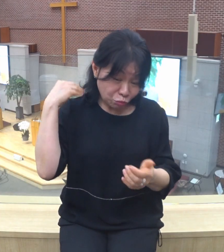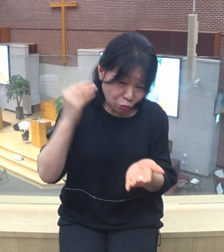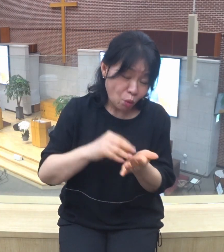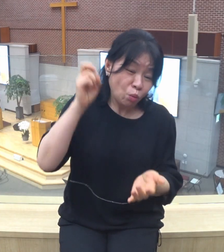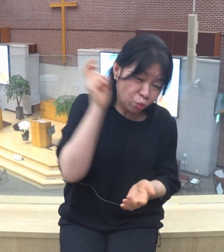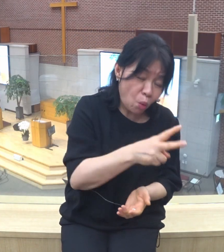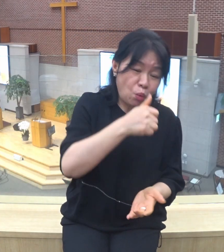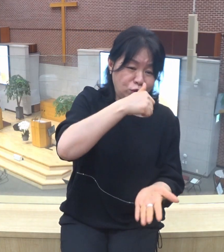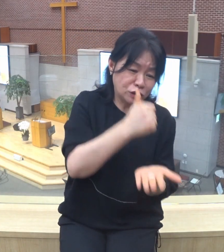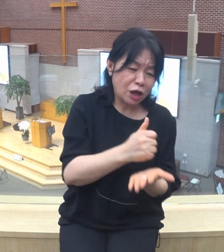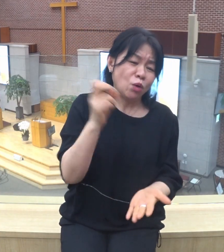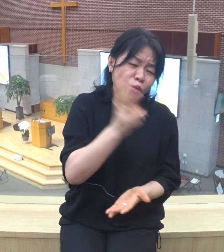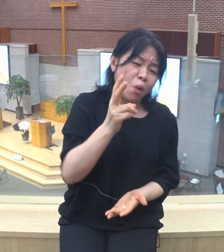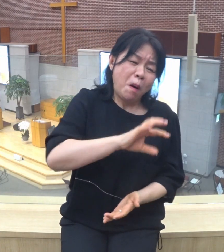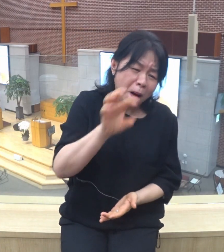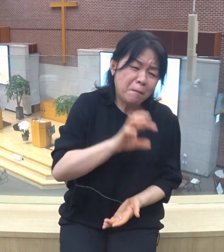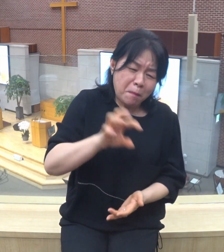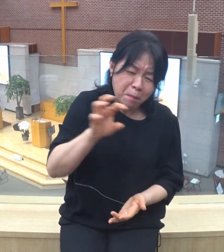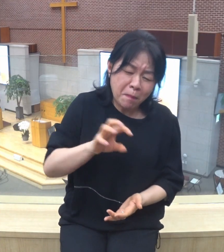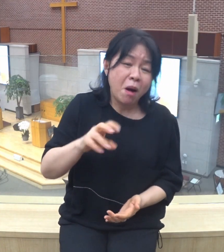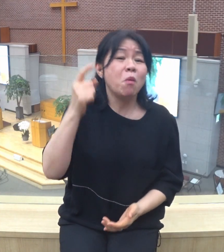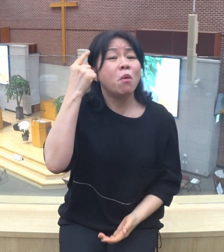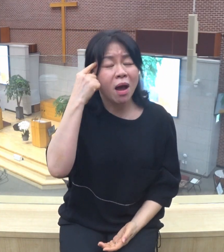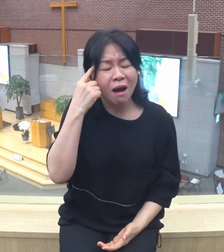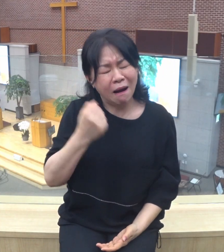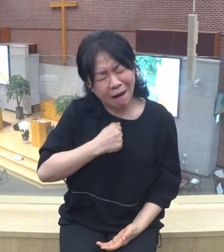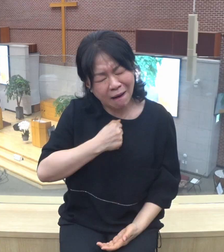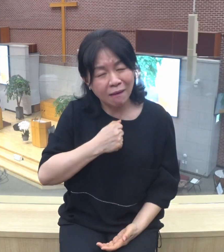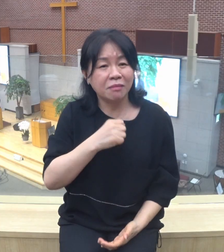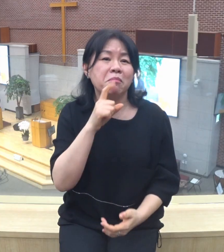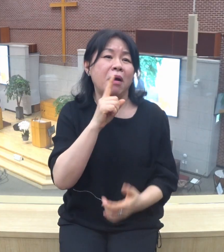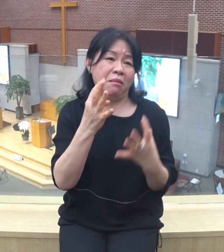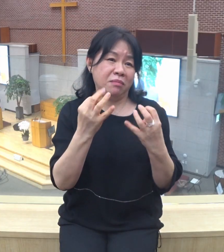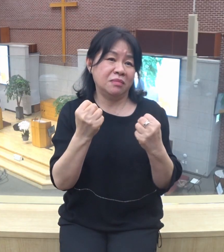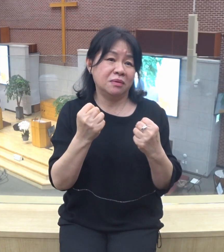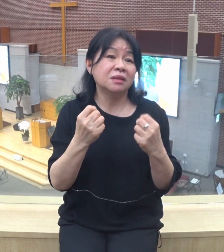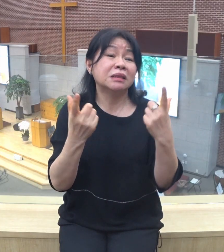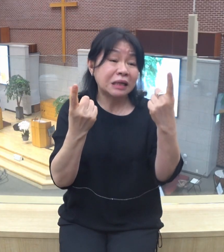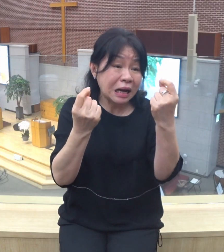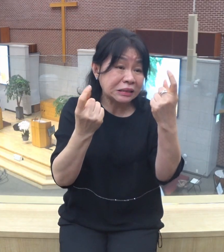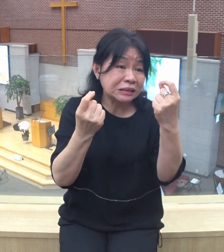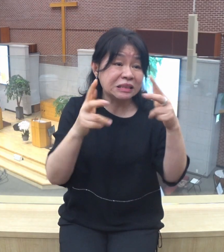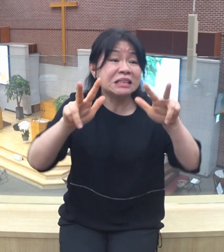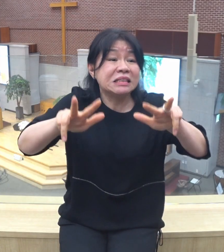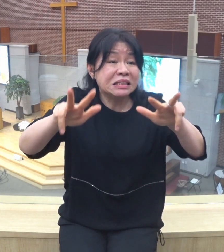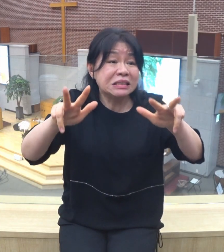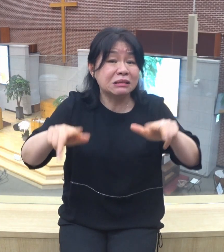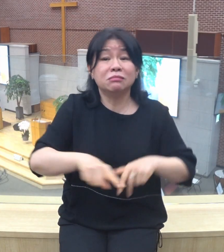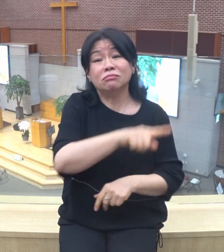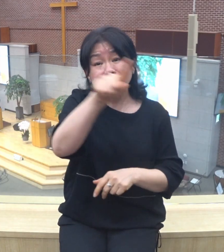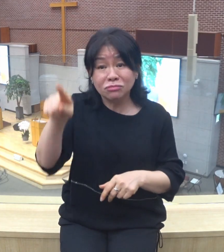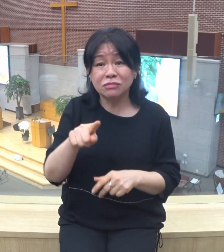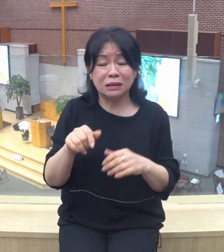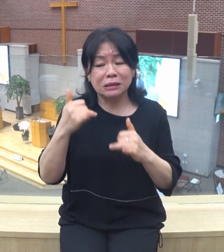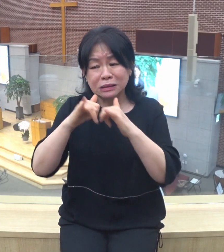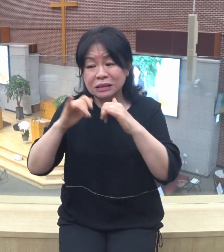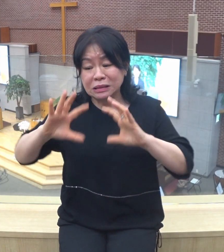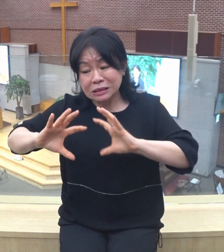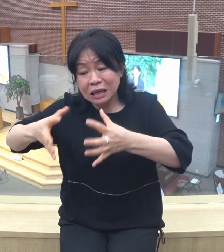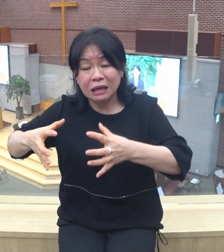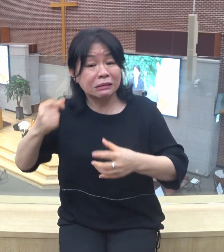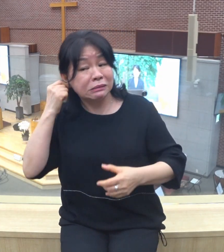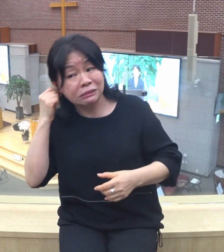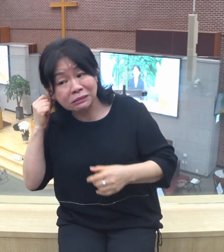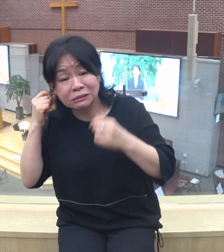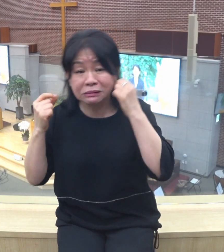서 있을 때가 종종 있습니다. 세상의 소리에 사로잡혀서 세상의 소리에 귀를 기울이다 보면 돈 없고